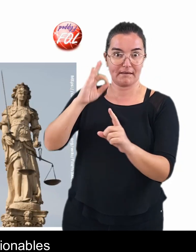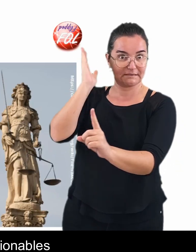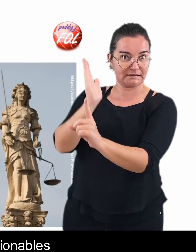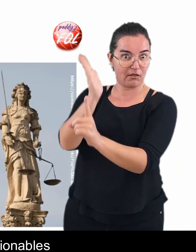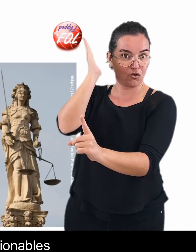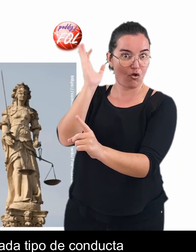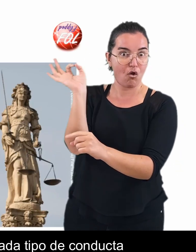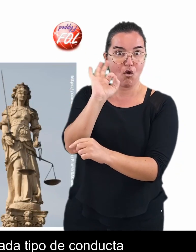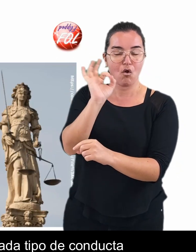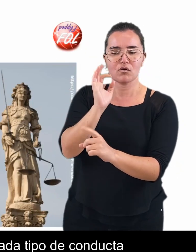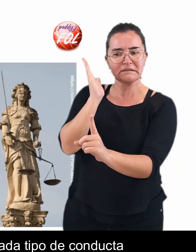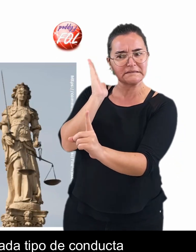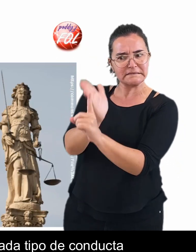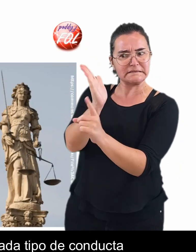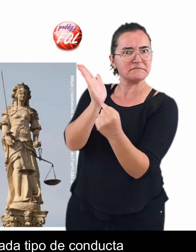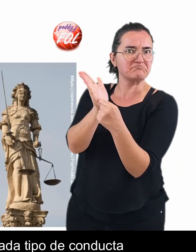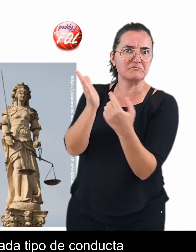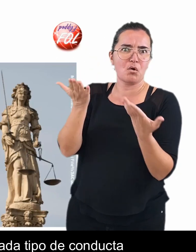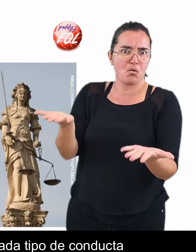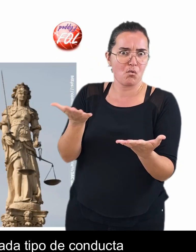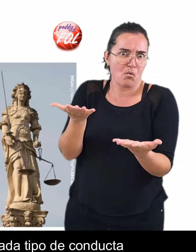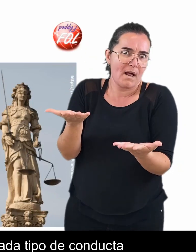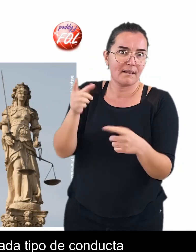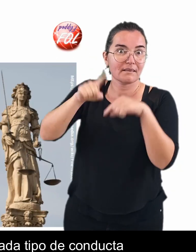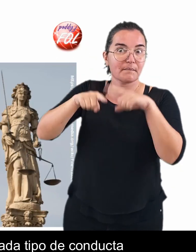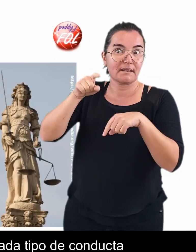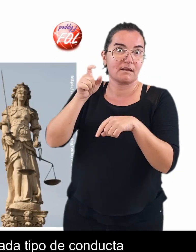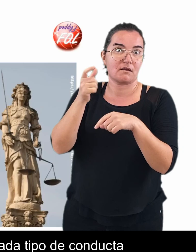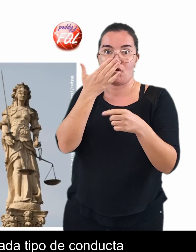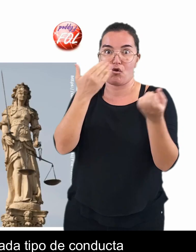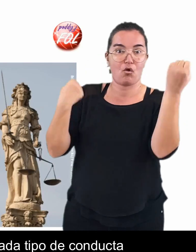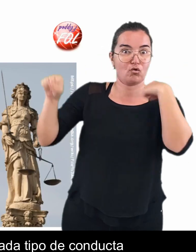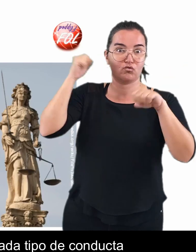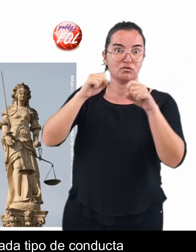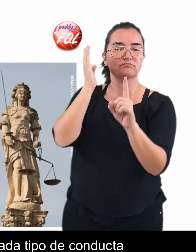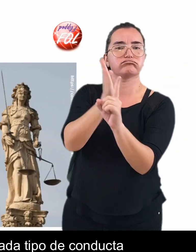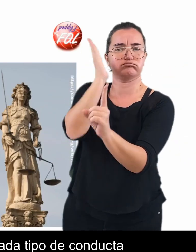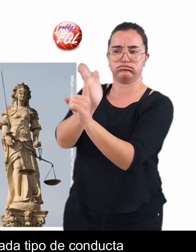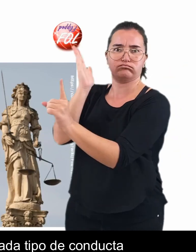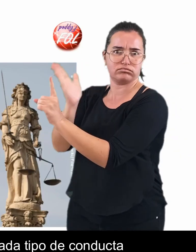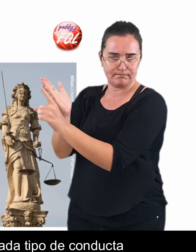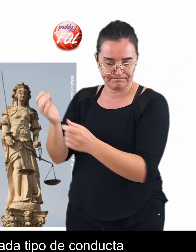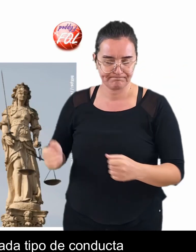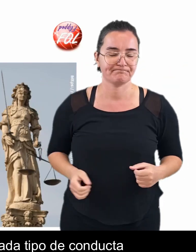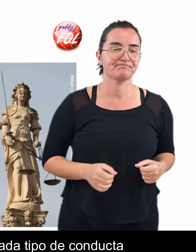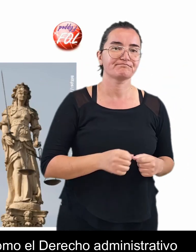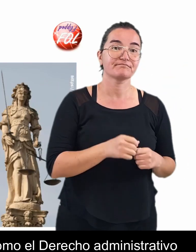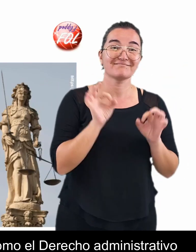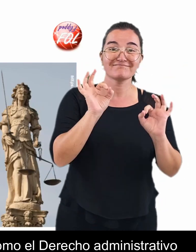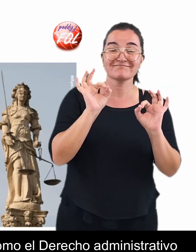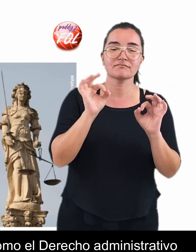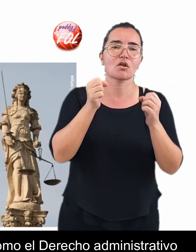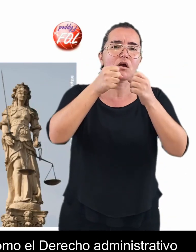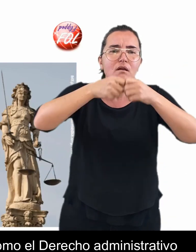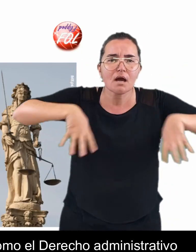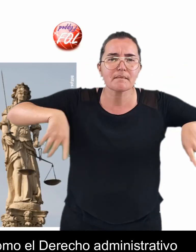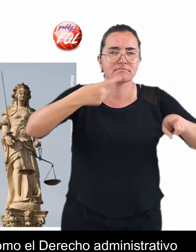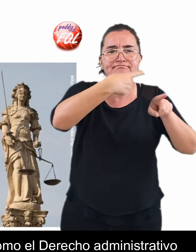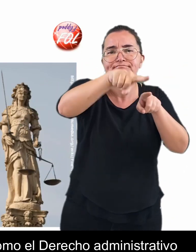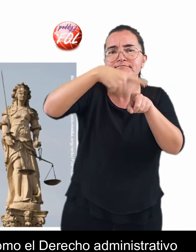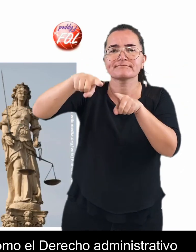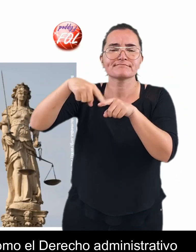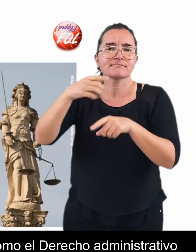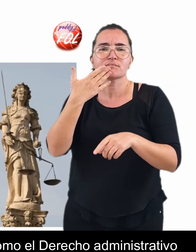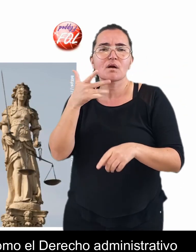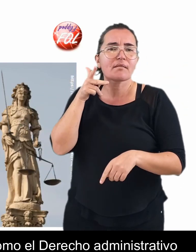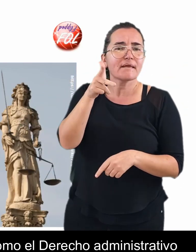son sancionables y qué sanción es la que se puede imponer a cada tipo de conducta. Así encontramos otras ramas